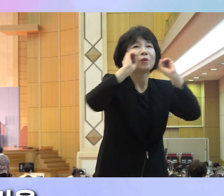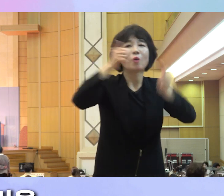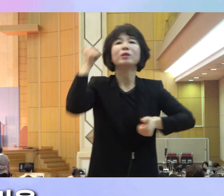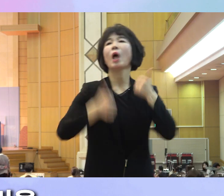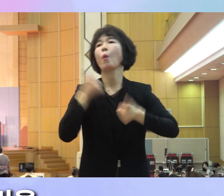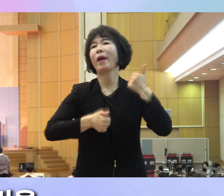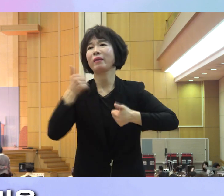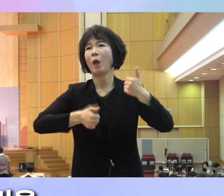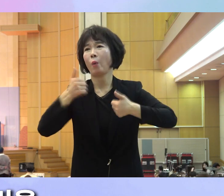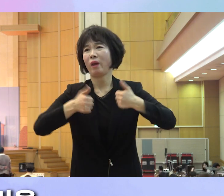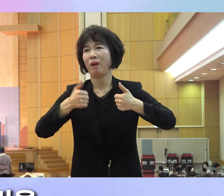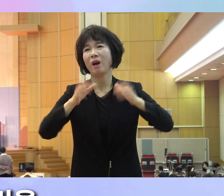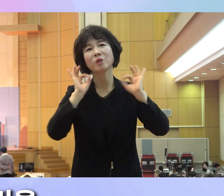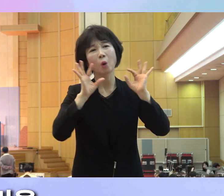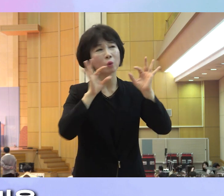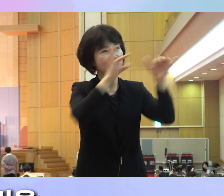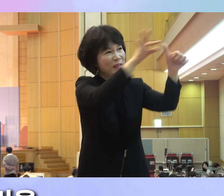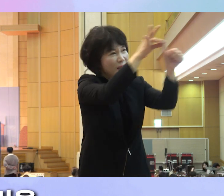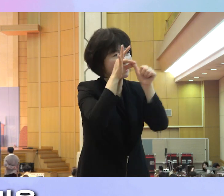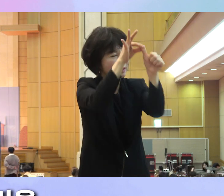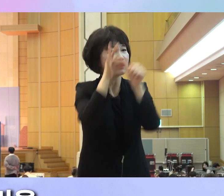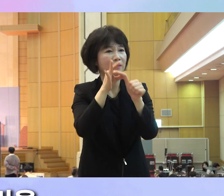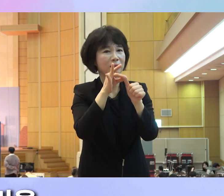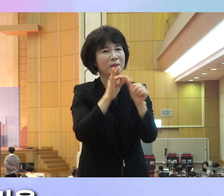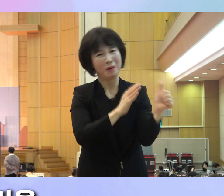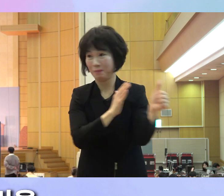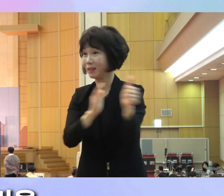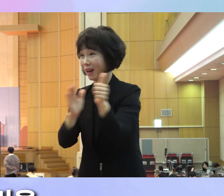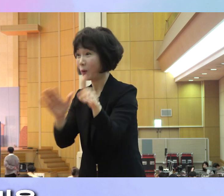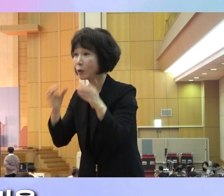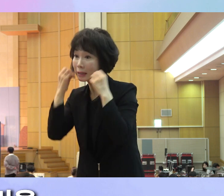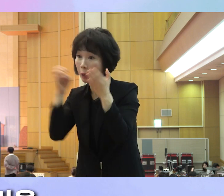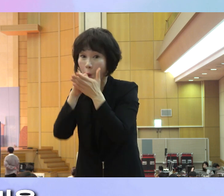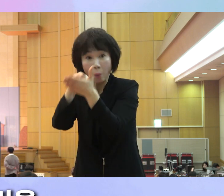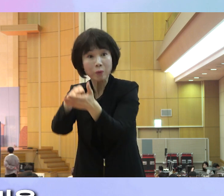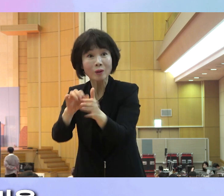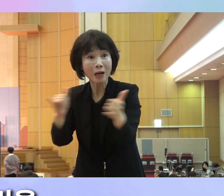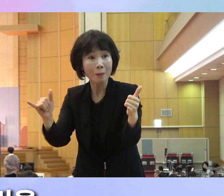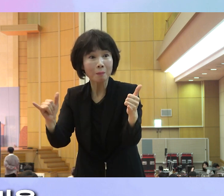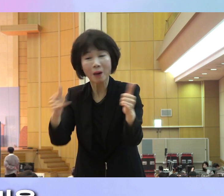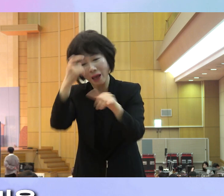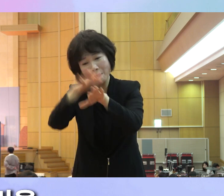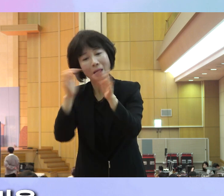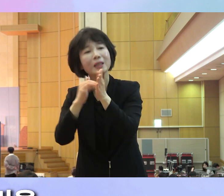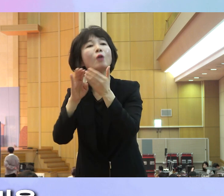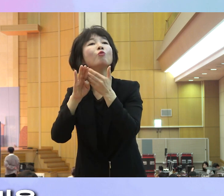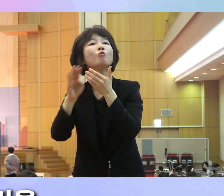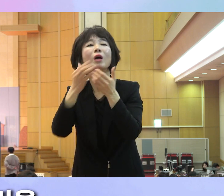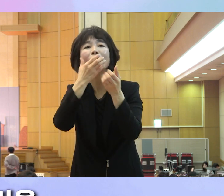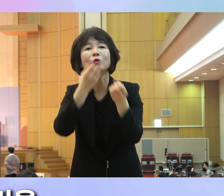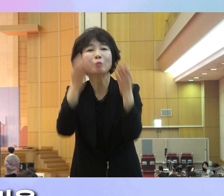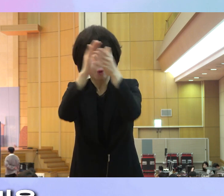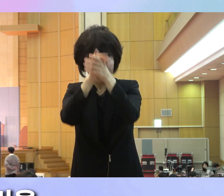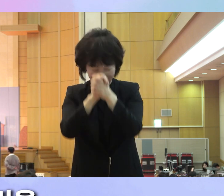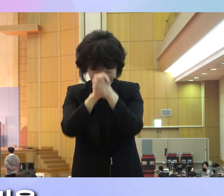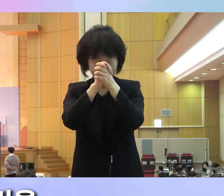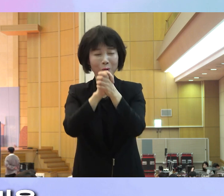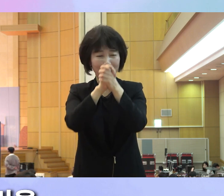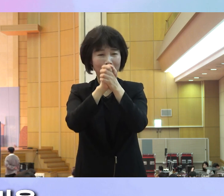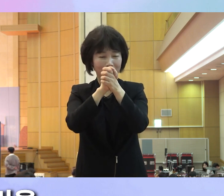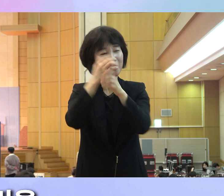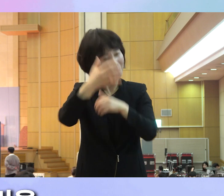그리고 전도 되신 분들, 오늘 새로 나오신 분들은 예배 마치고 전도한 분들과 함께 2층